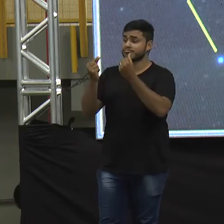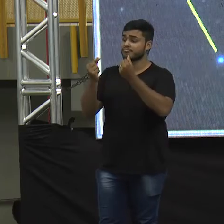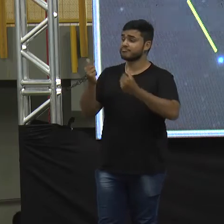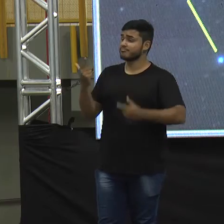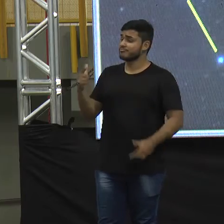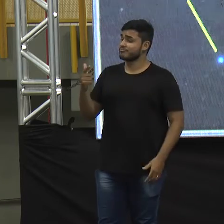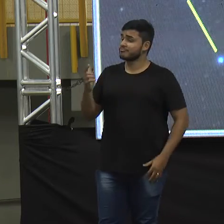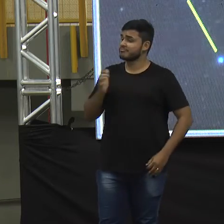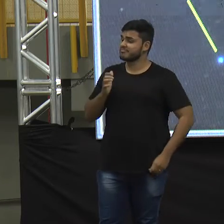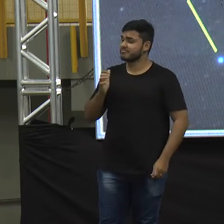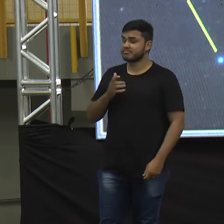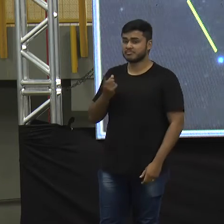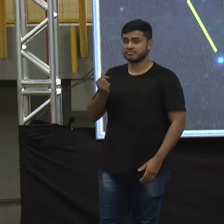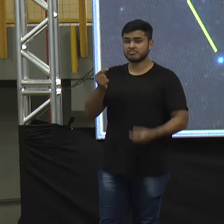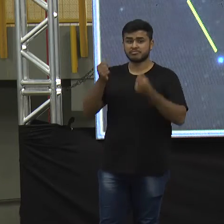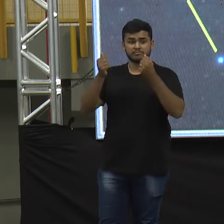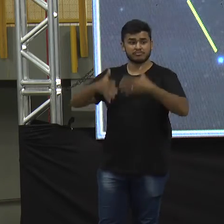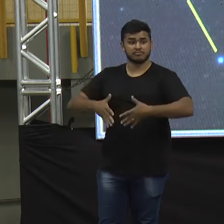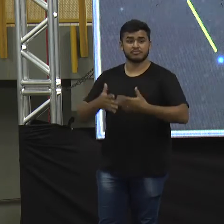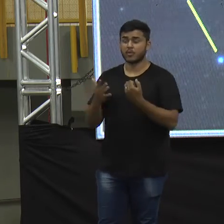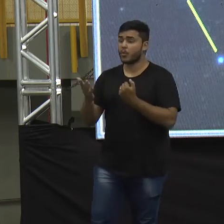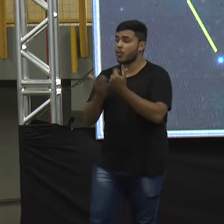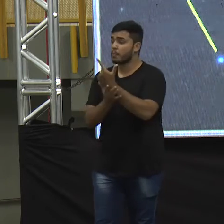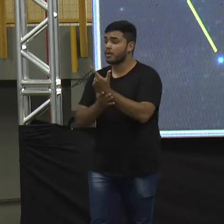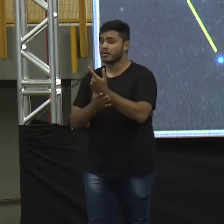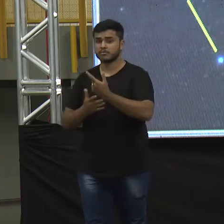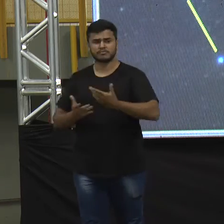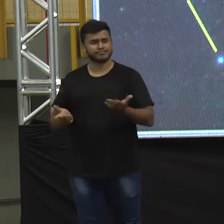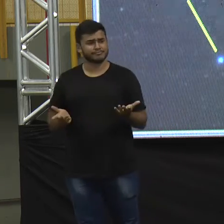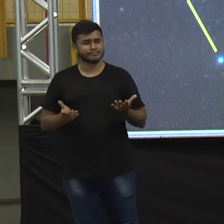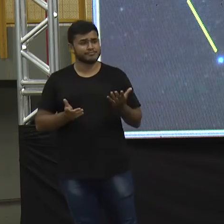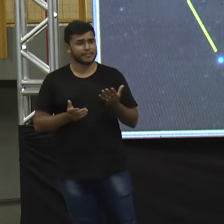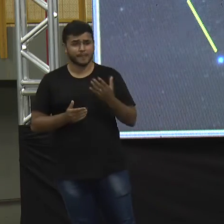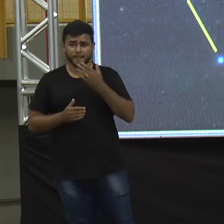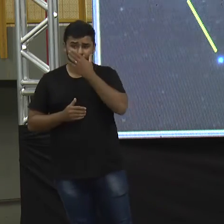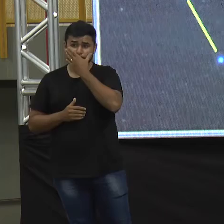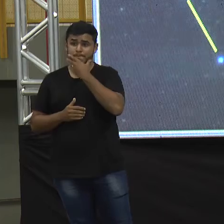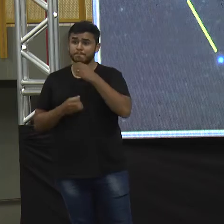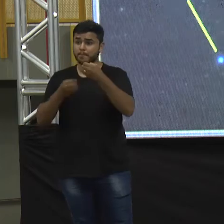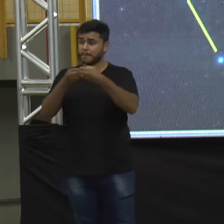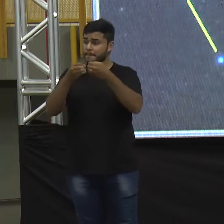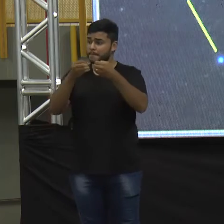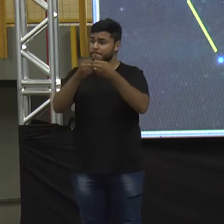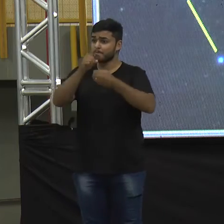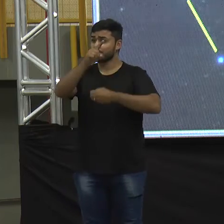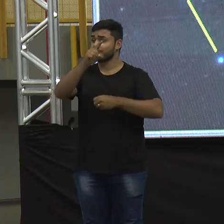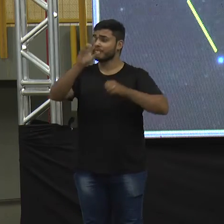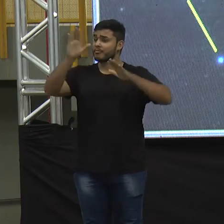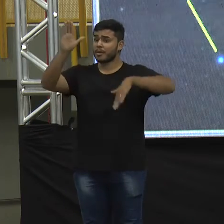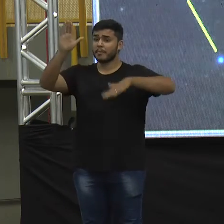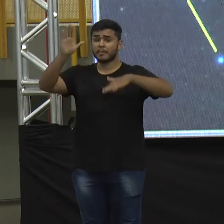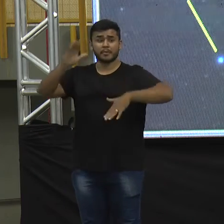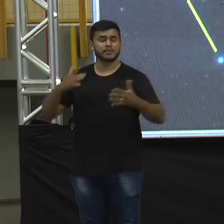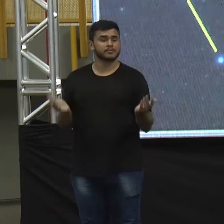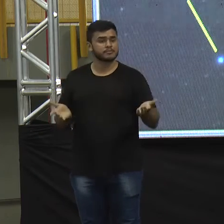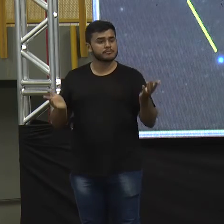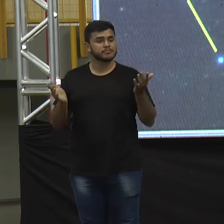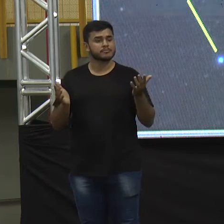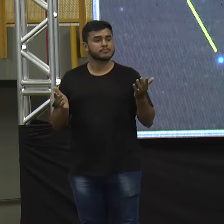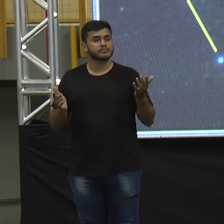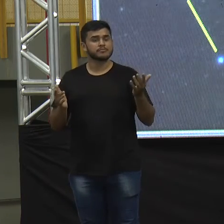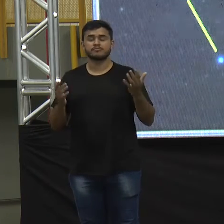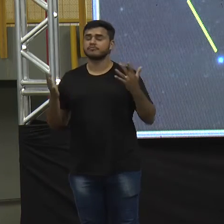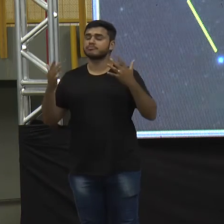financeira. Tem que gastar, tem que consumir. E na verdade, quem mora aqui perto da praia, a simples sensação